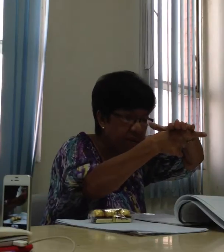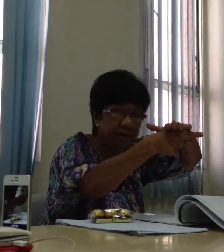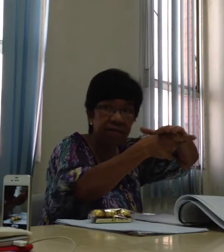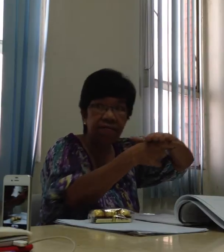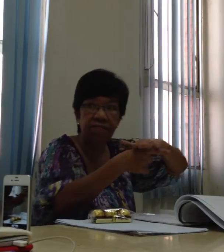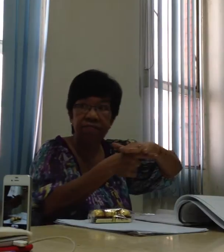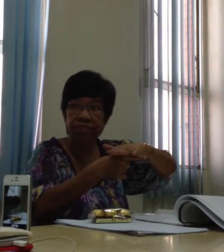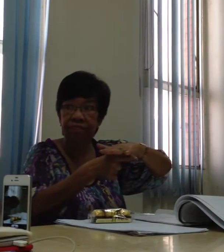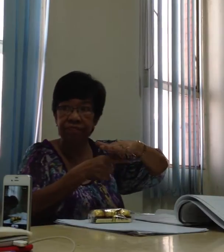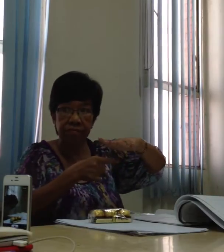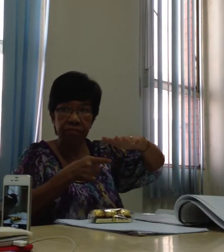Snake.